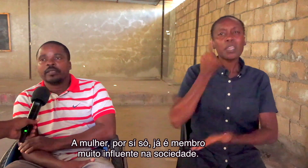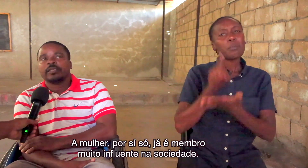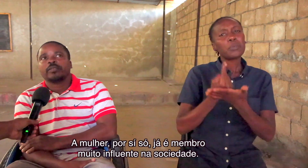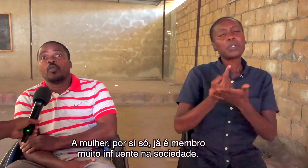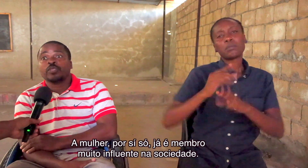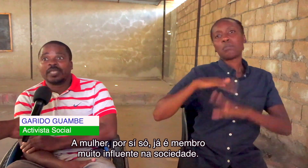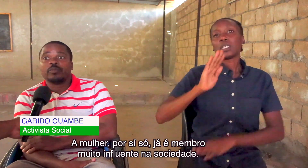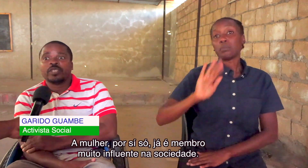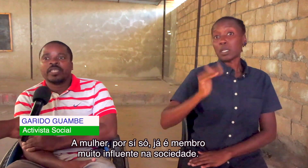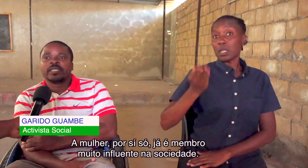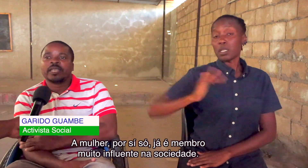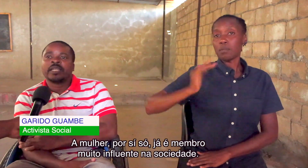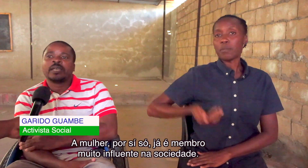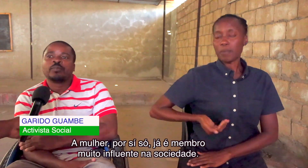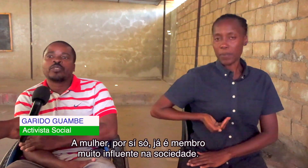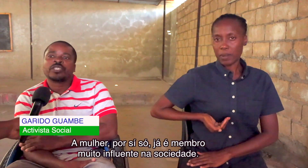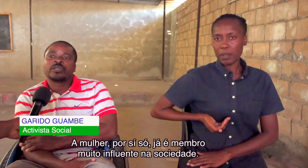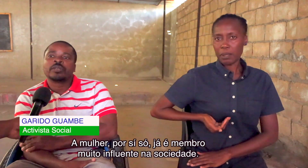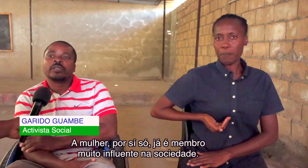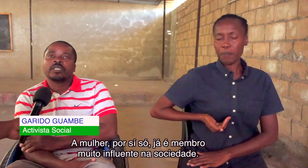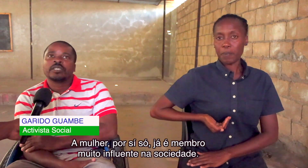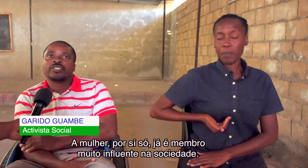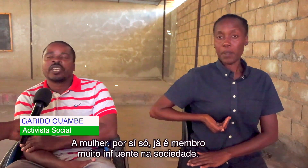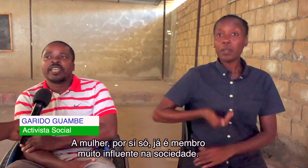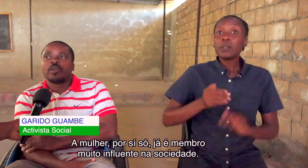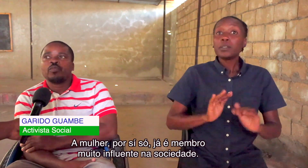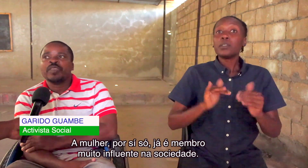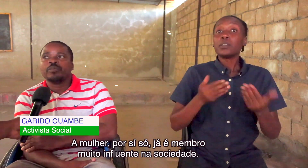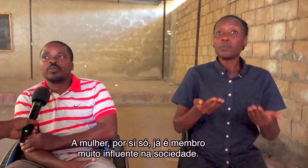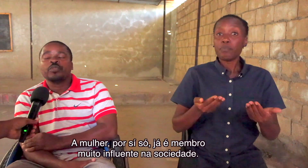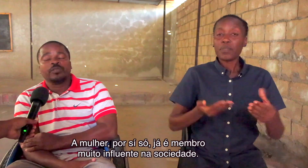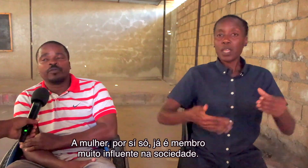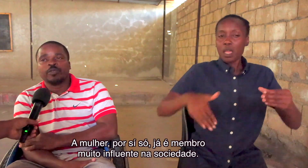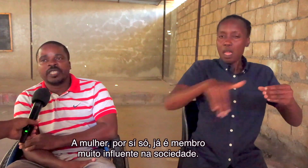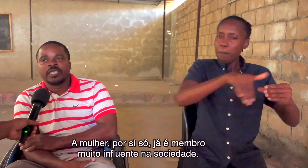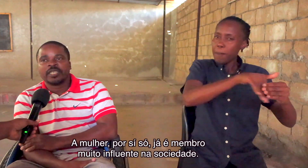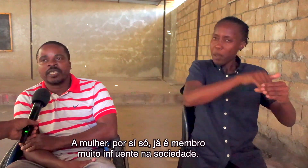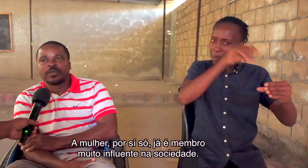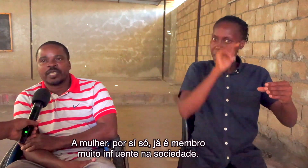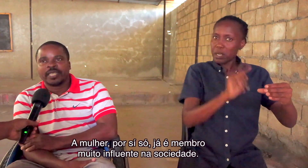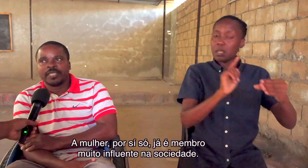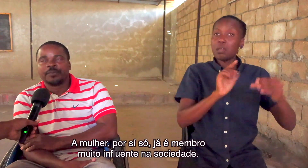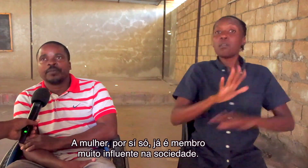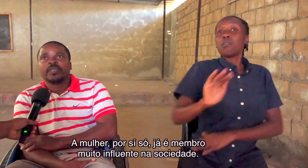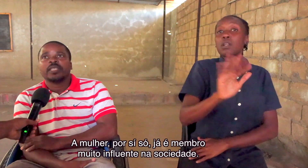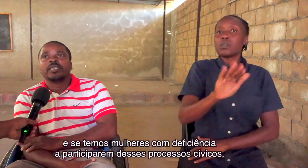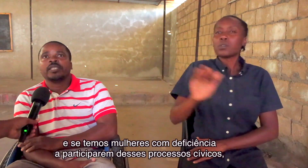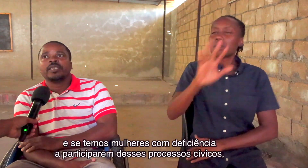como tal mulher, ela por si só já é um membro muito influente na sociedade. E